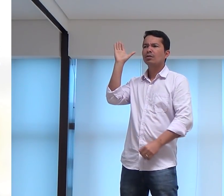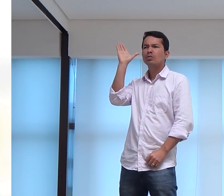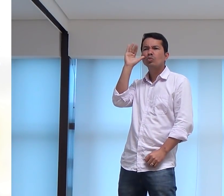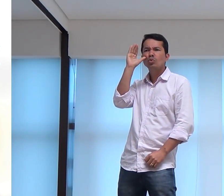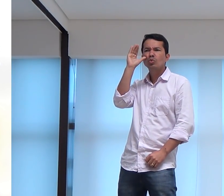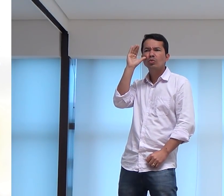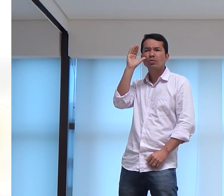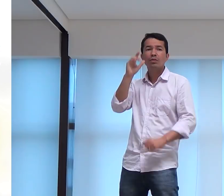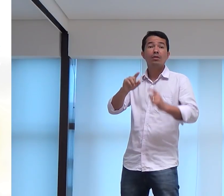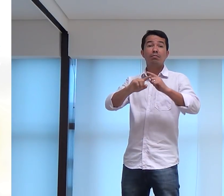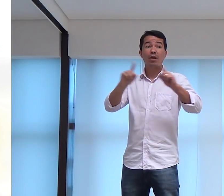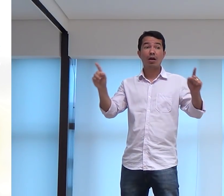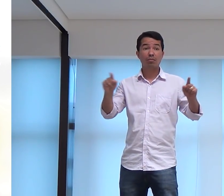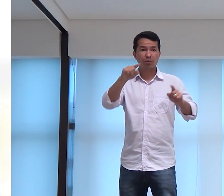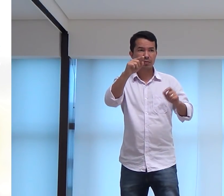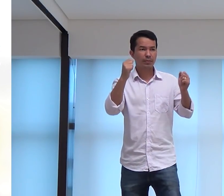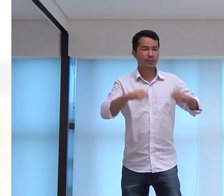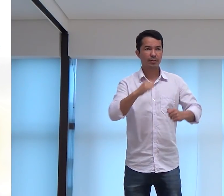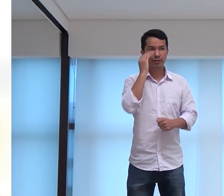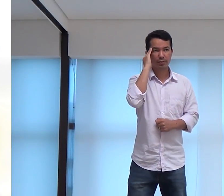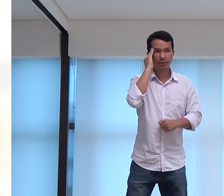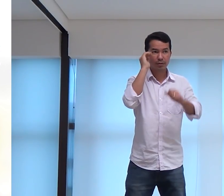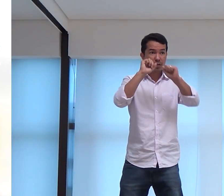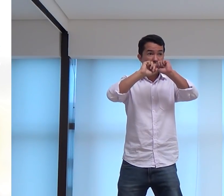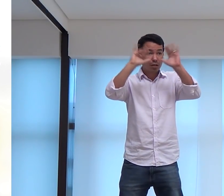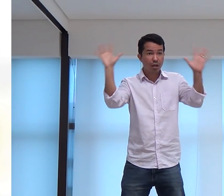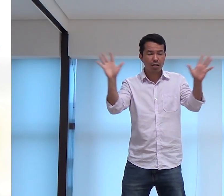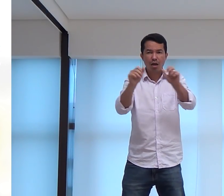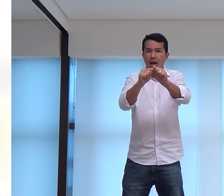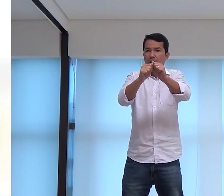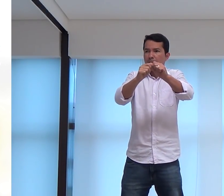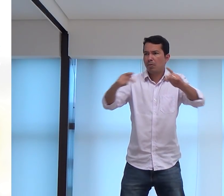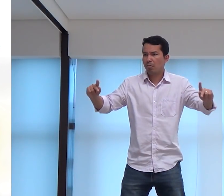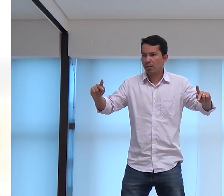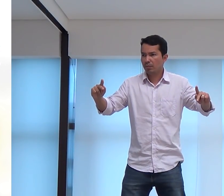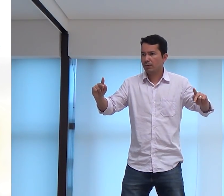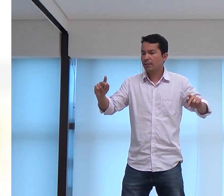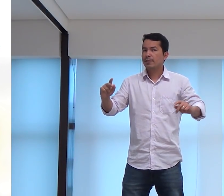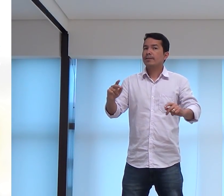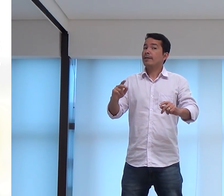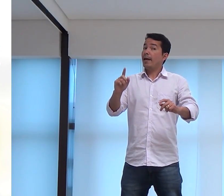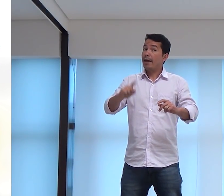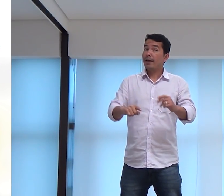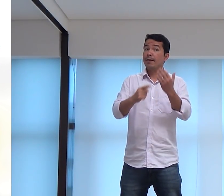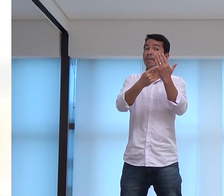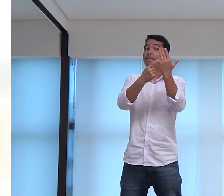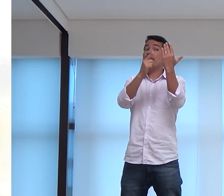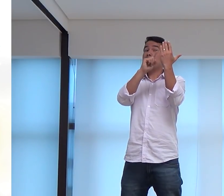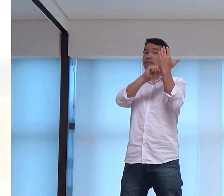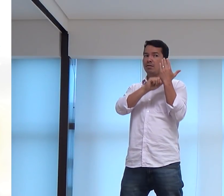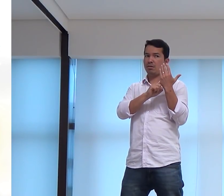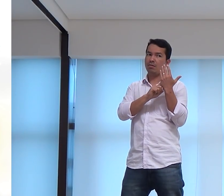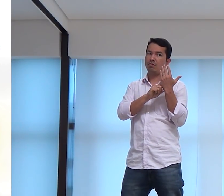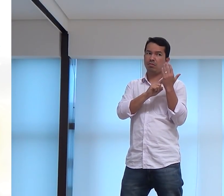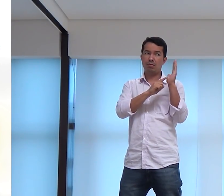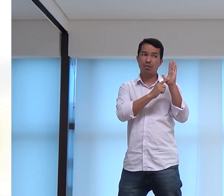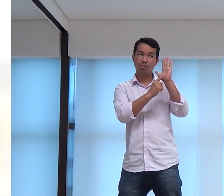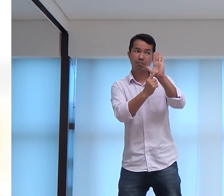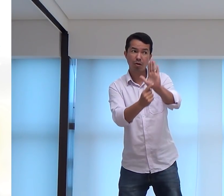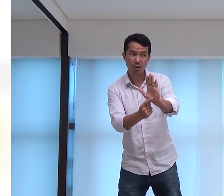Você entende isso? Curioso, né? Mas agora eu quero que você entenda claramente o que esse texto quer dizer. Porque você,